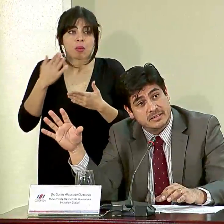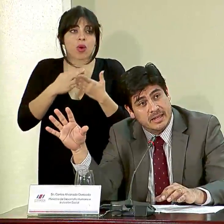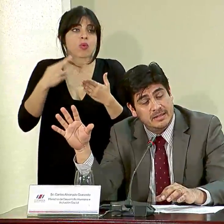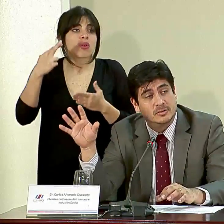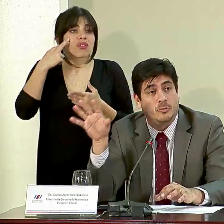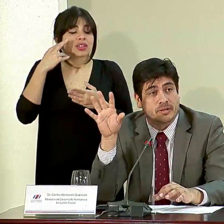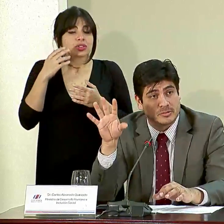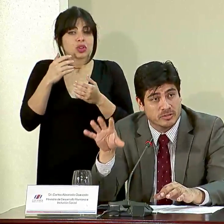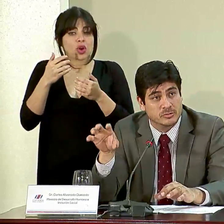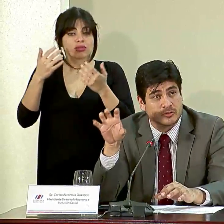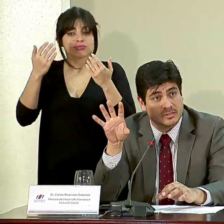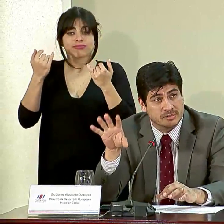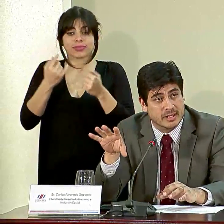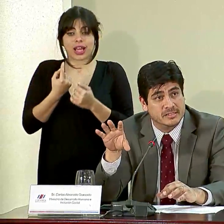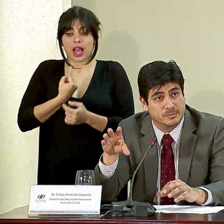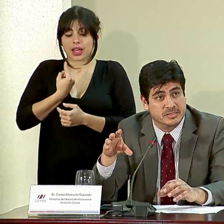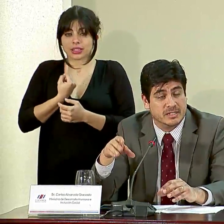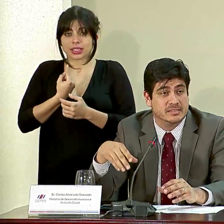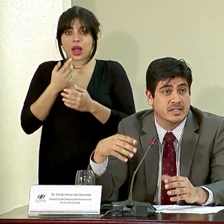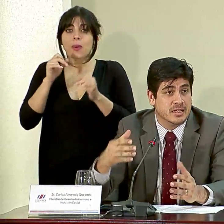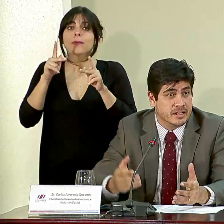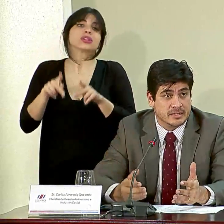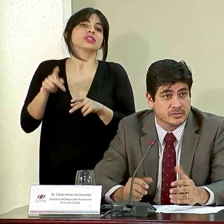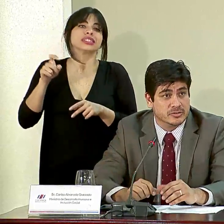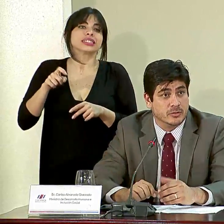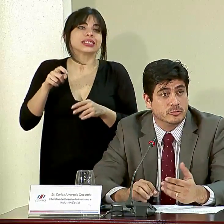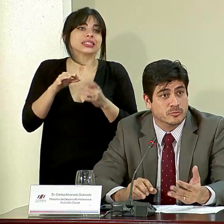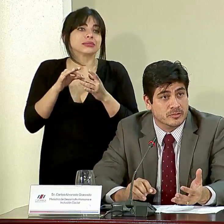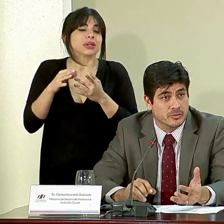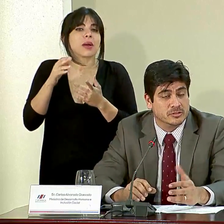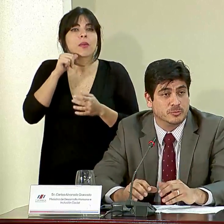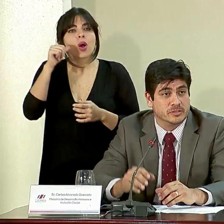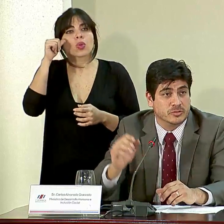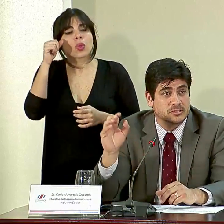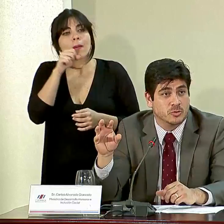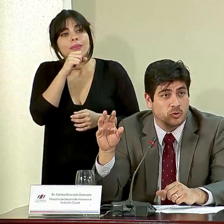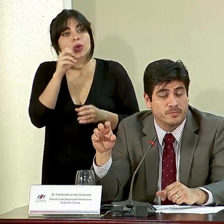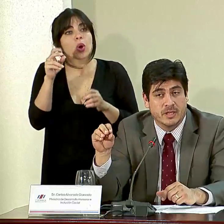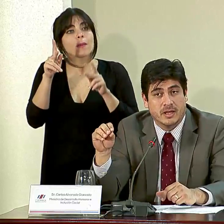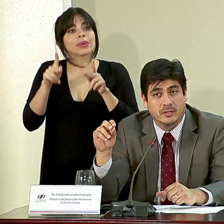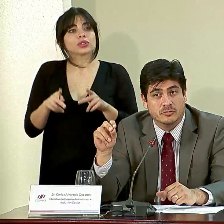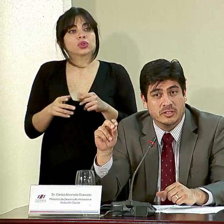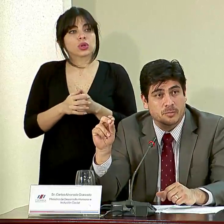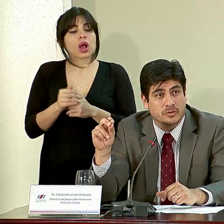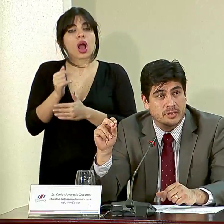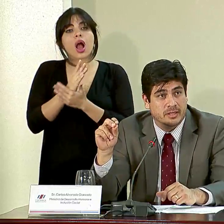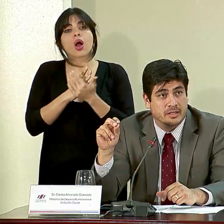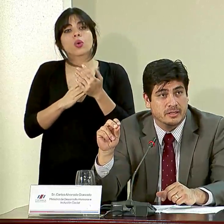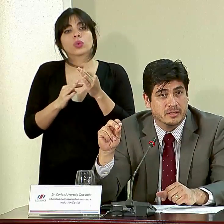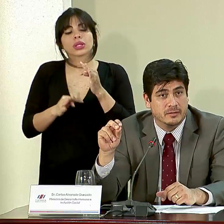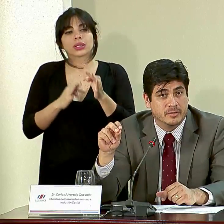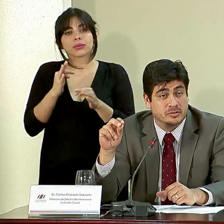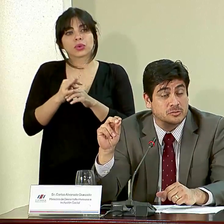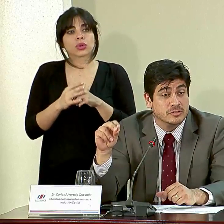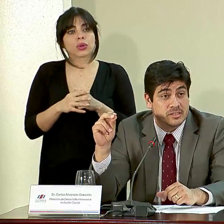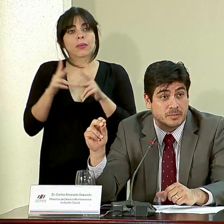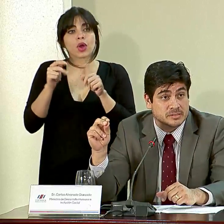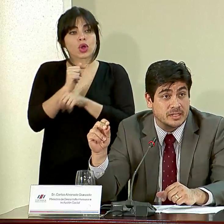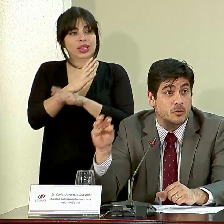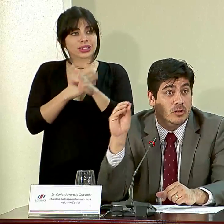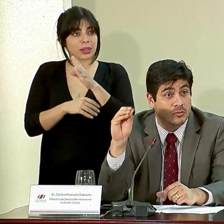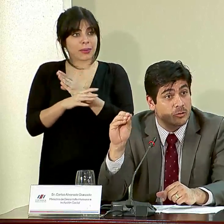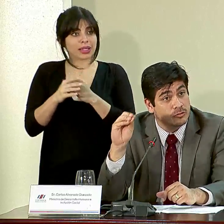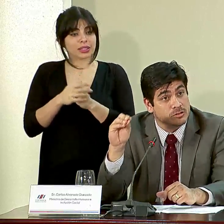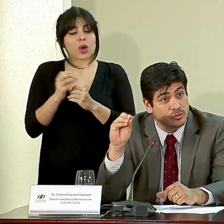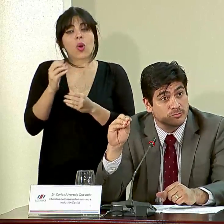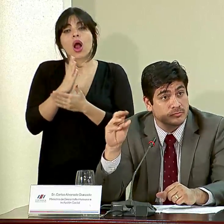quedan aisladas o personas con necesidades especiales, casos de adultos mayores o personas con algún tipo de personas con